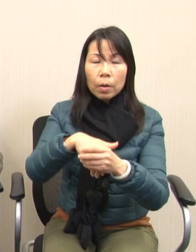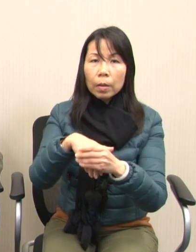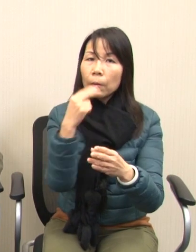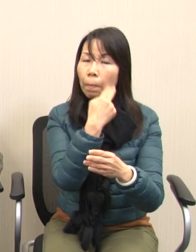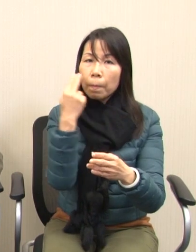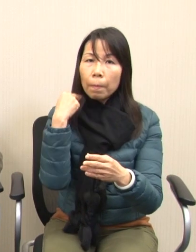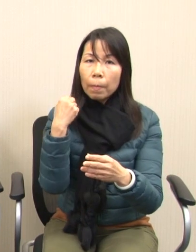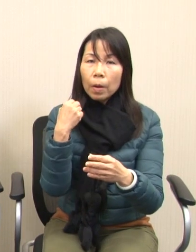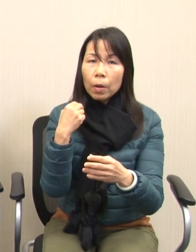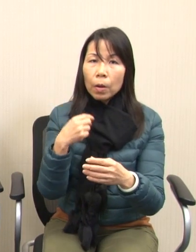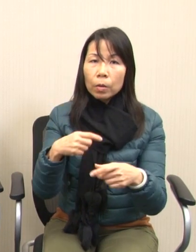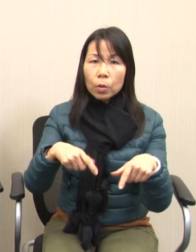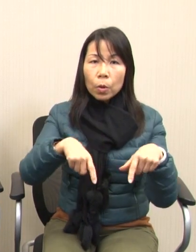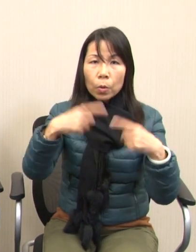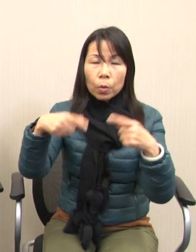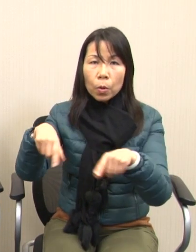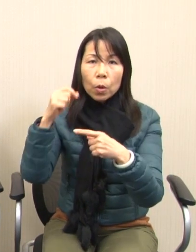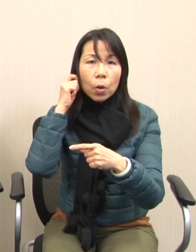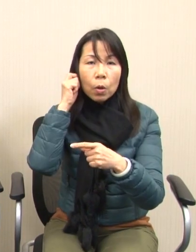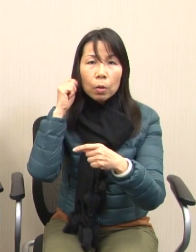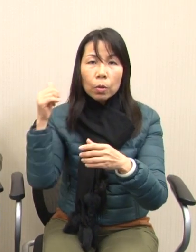林鄭。